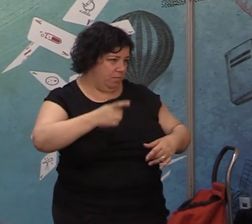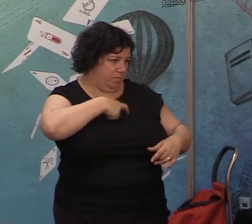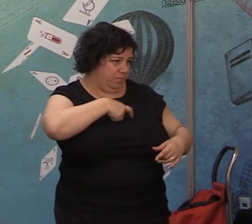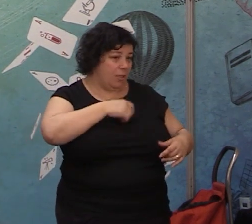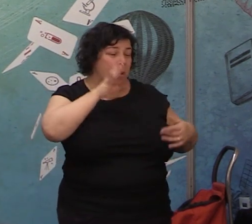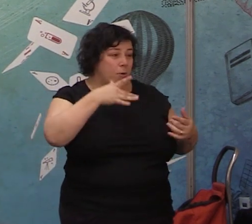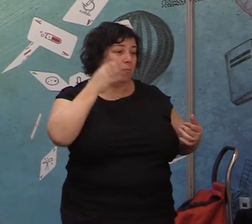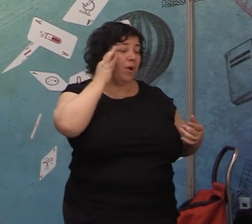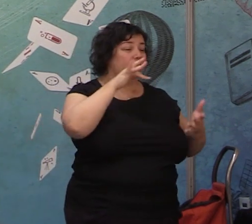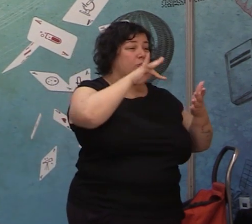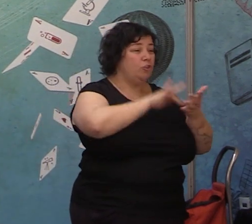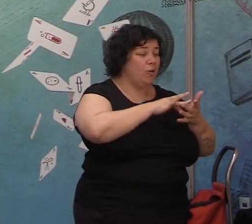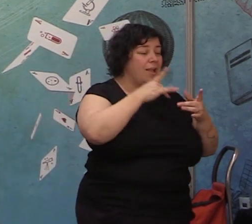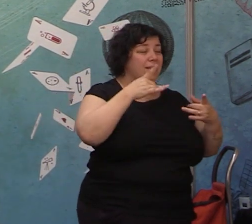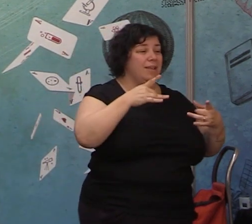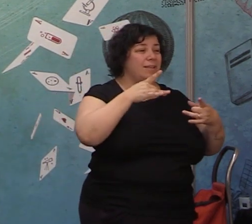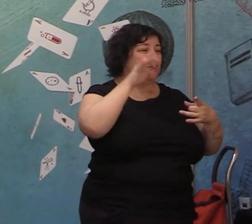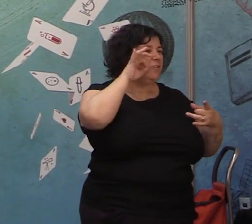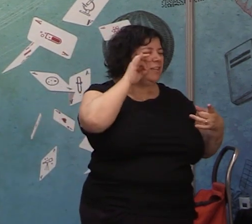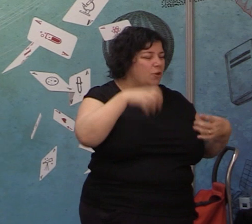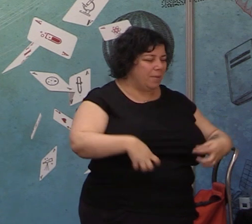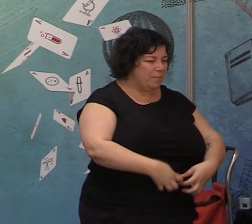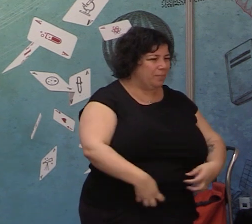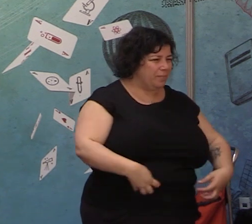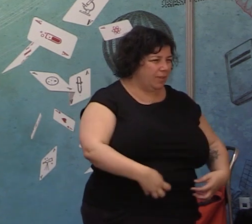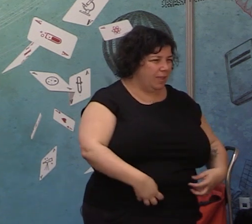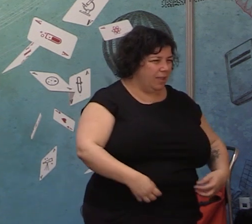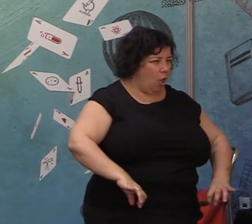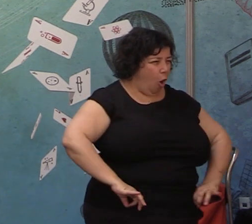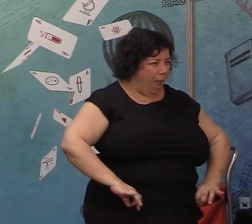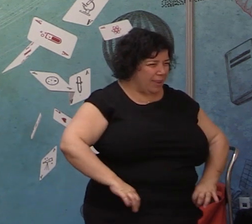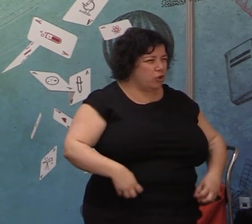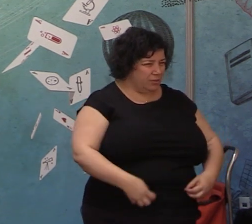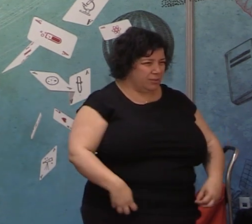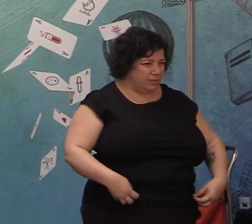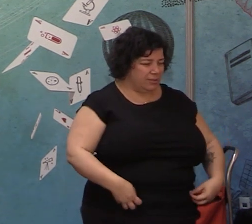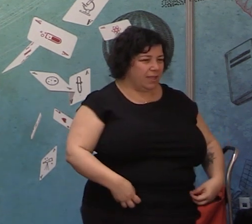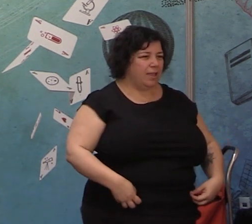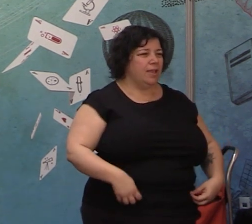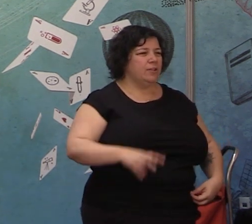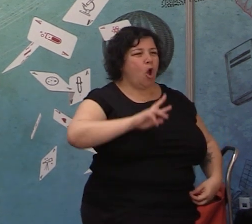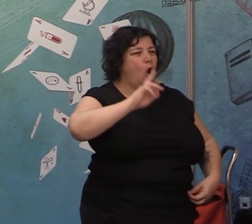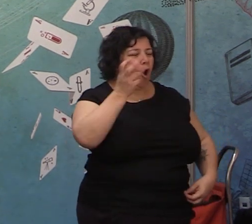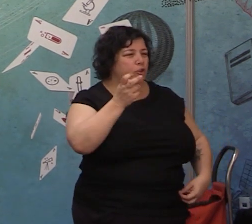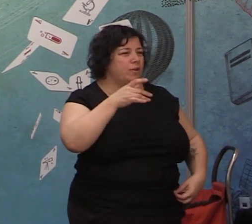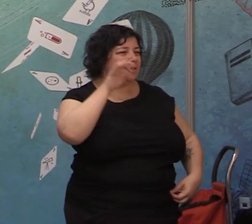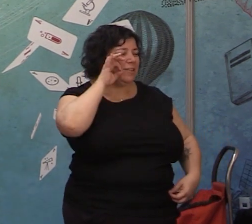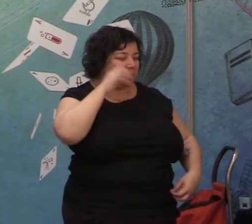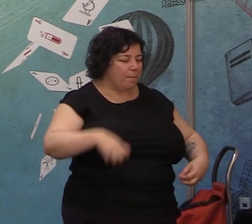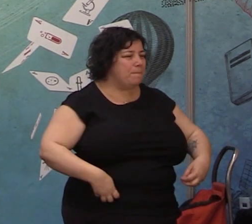mujeres con el síndrome, no digo de poliquistosis en los ovarios, sino el llamado síndrome de